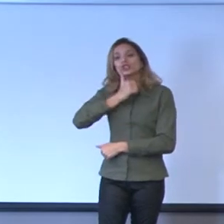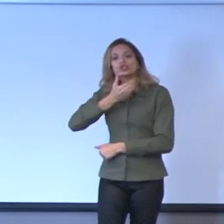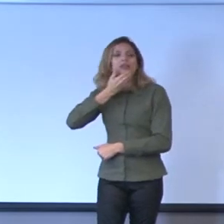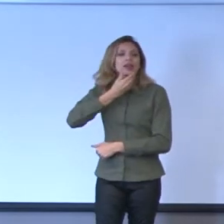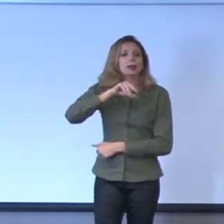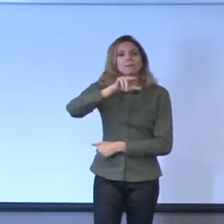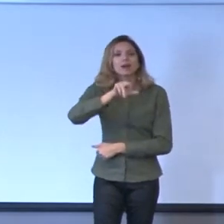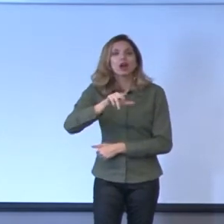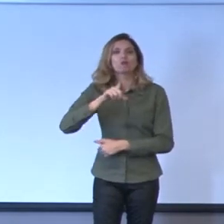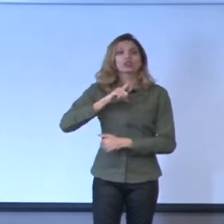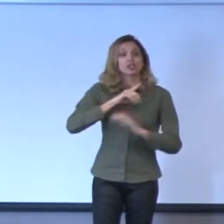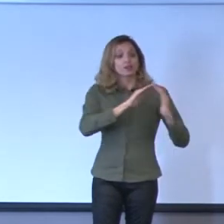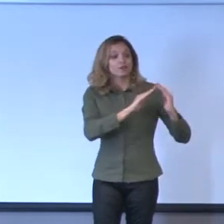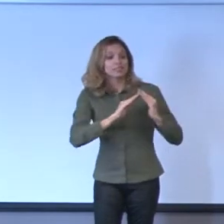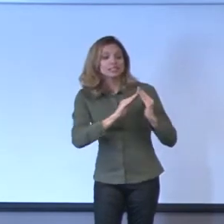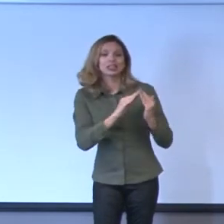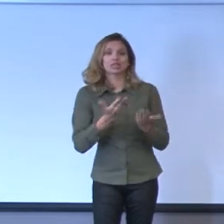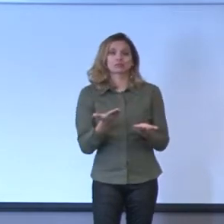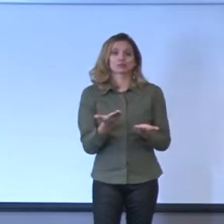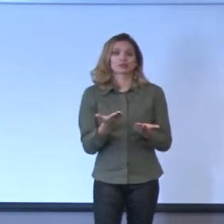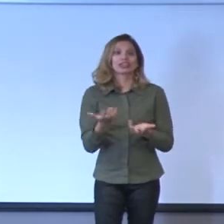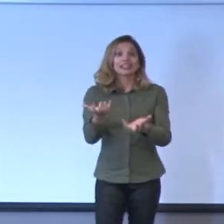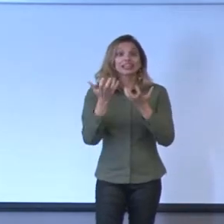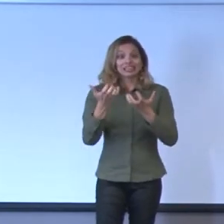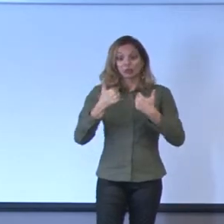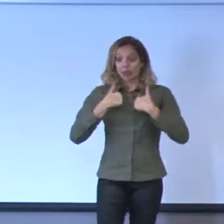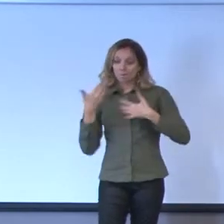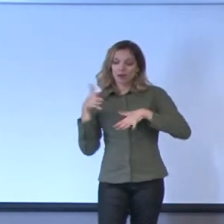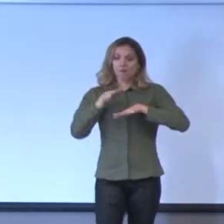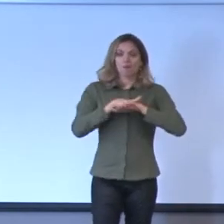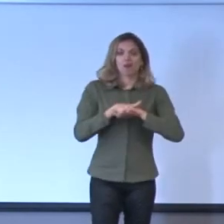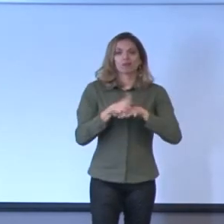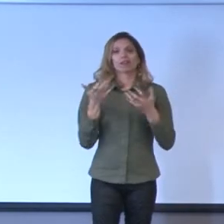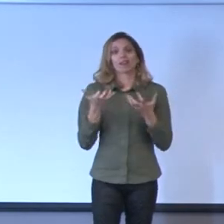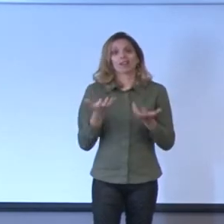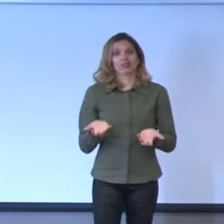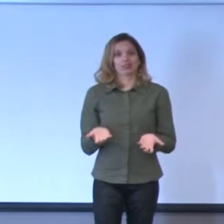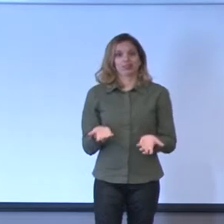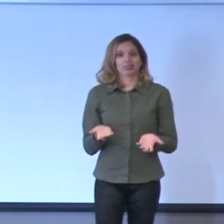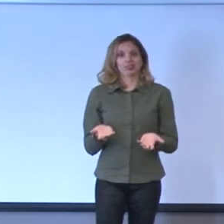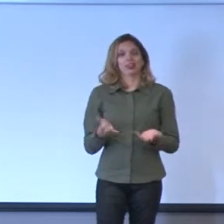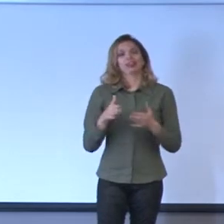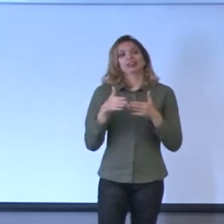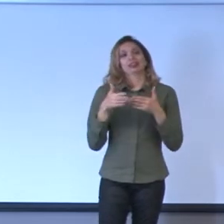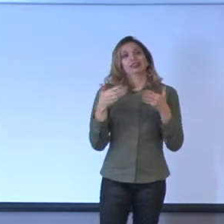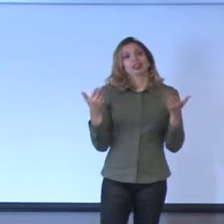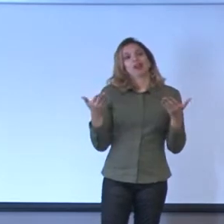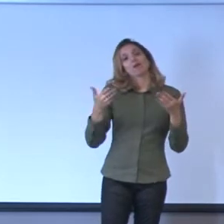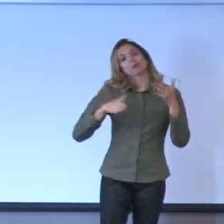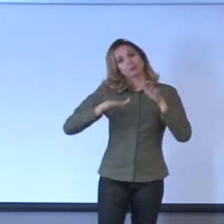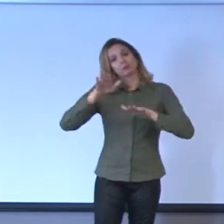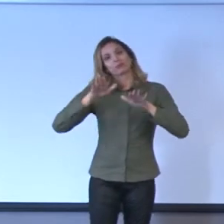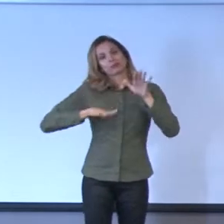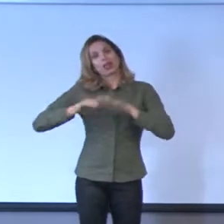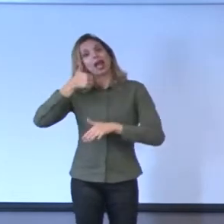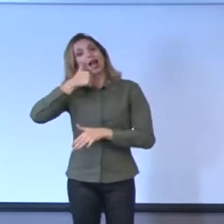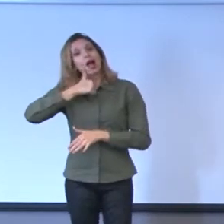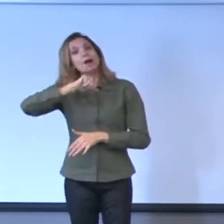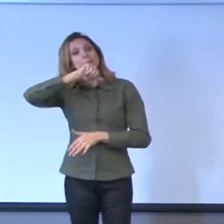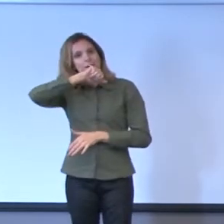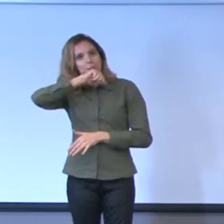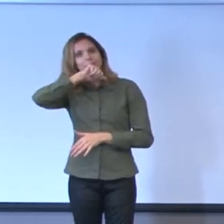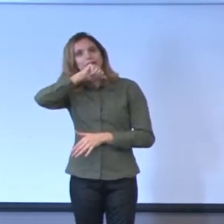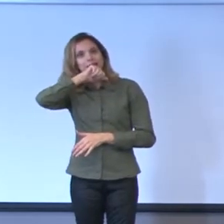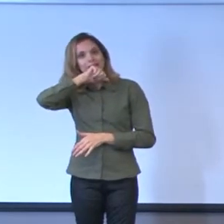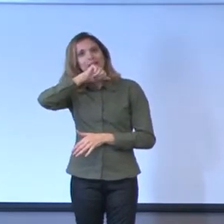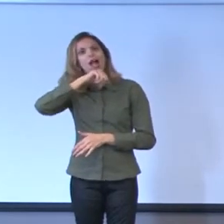eu tinha vizinhos que queriam me incluir. Então, na maioria das vezes, era a minha mãe que enfrentava